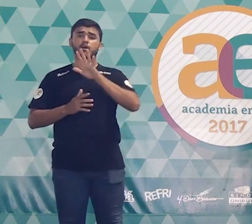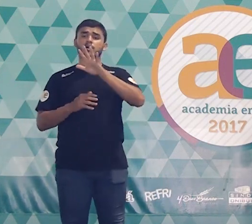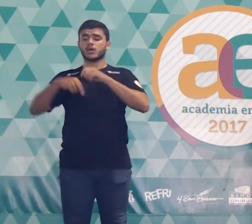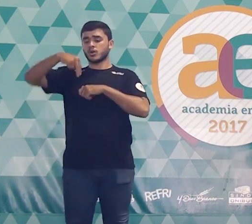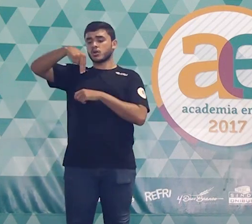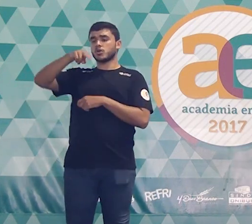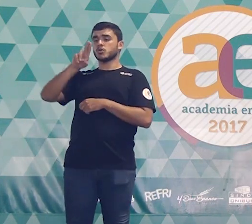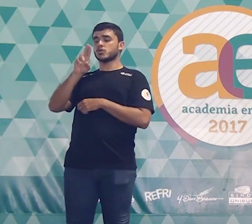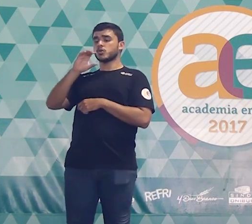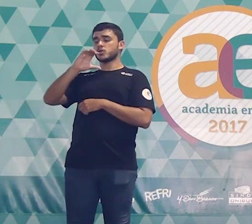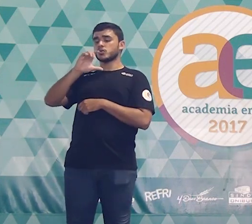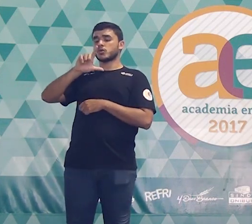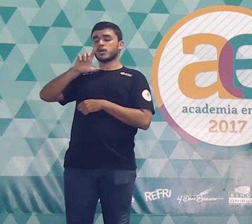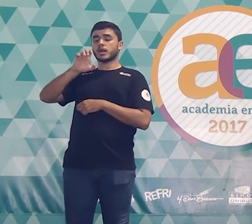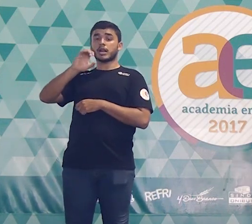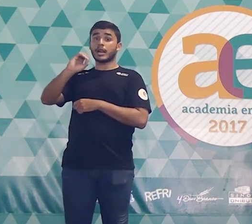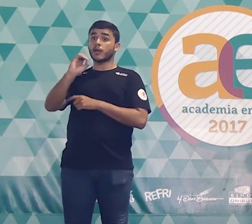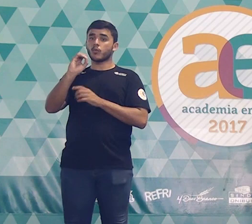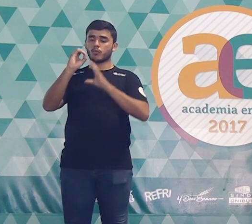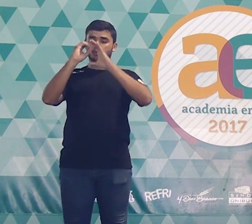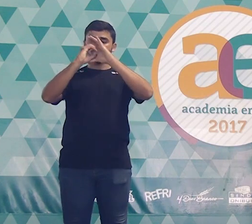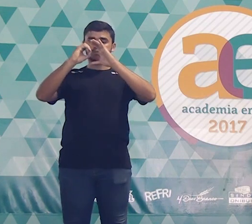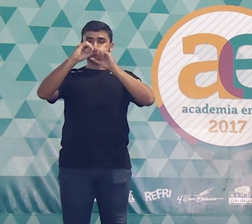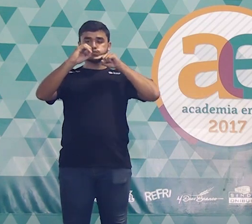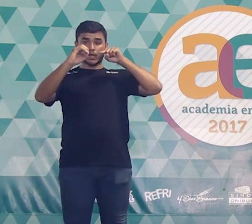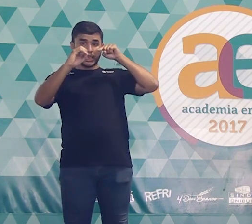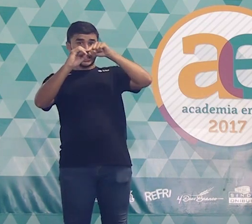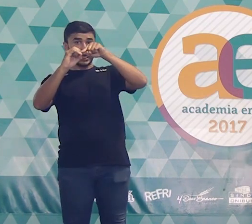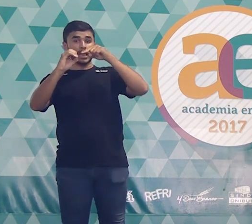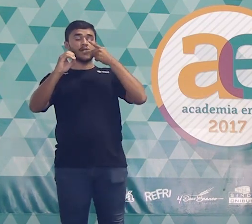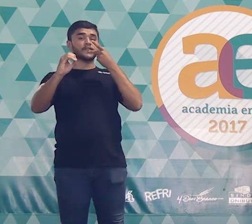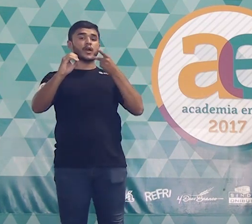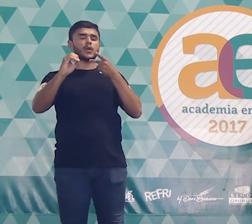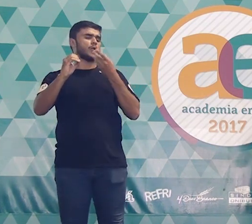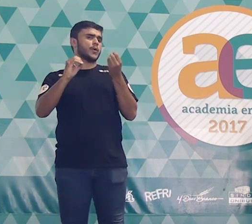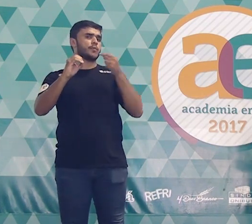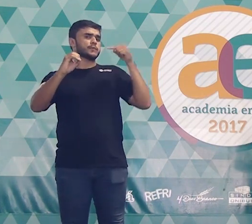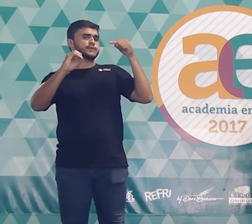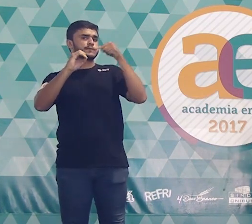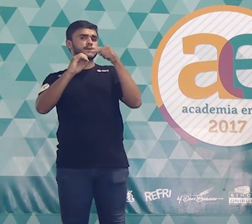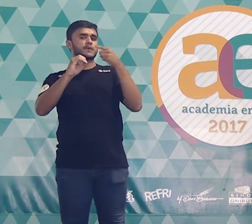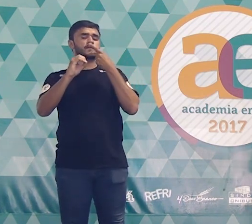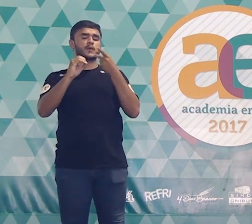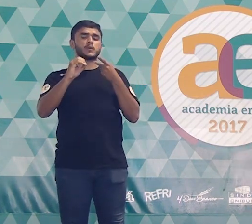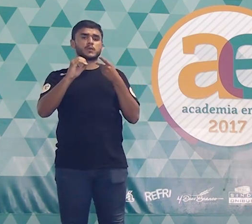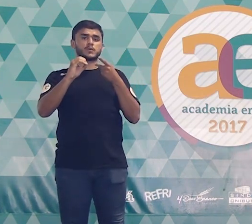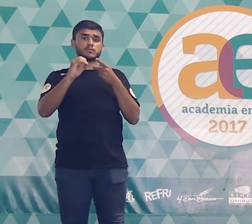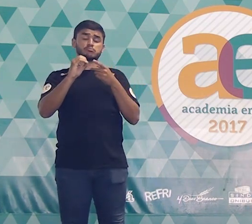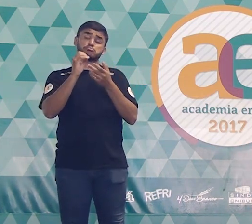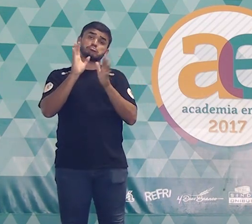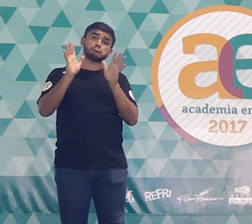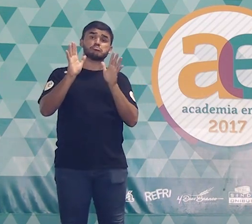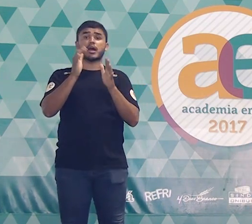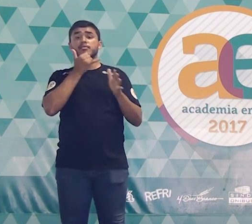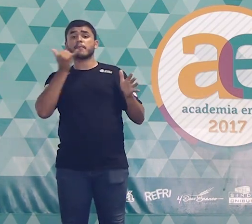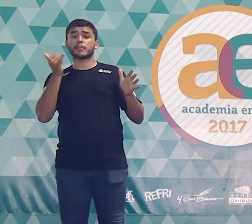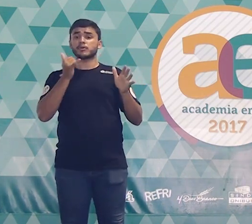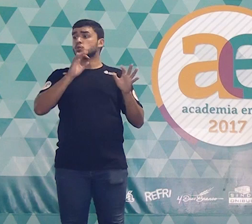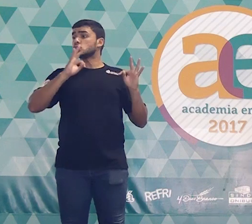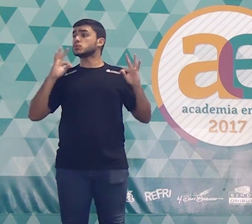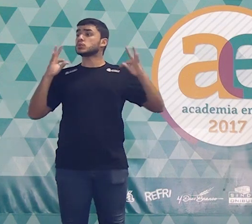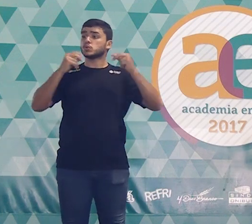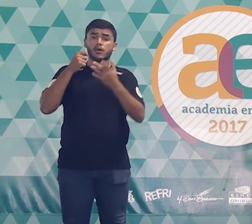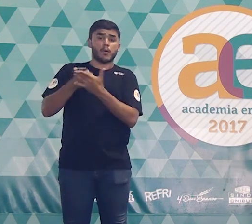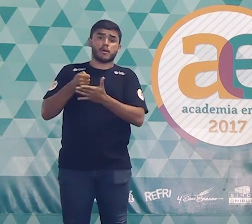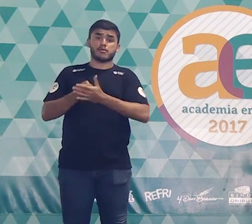componente obrigatório, ele vai ser uma estrutura citoplasmática. Se for uma célula procariótica, vai ser uma estrutura propriamente